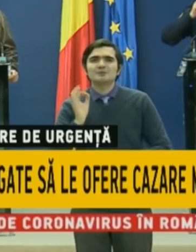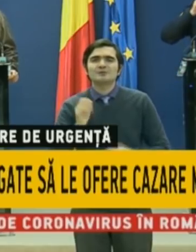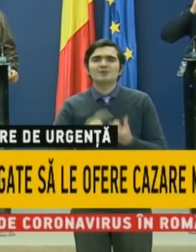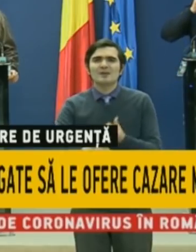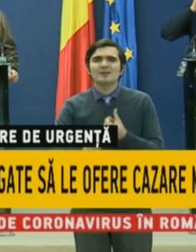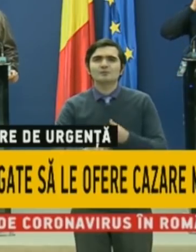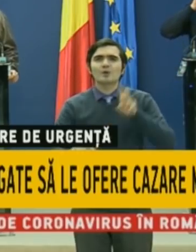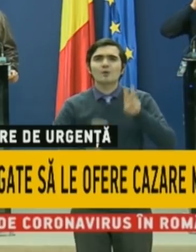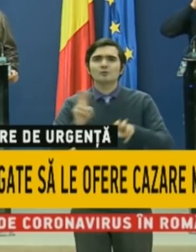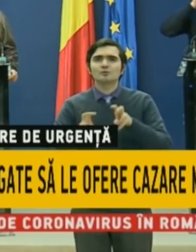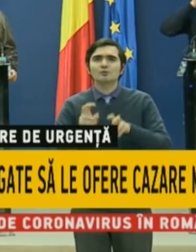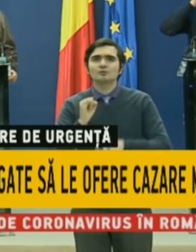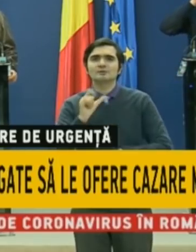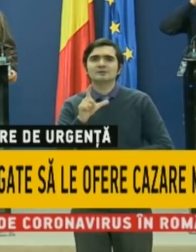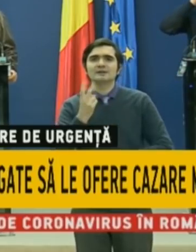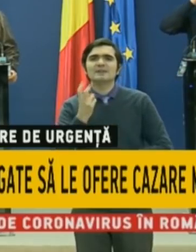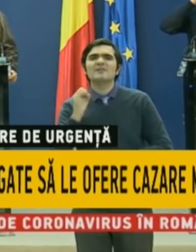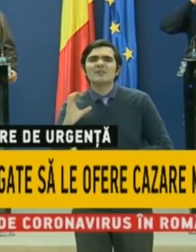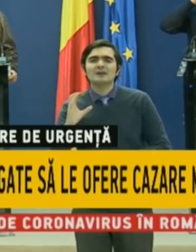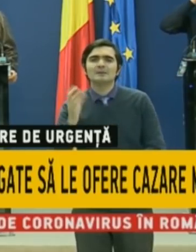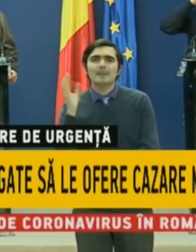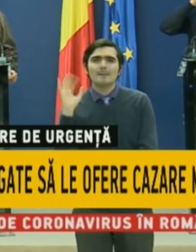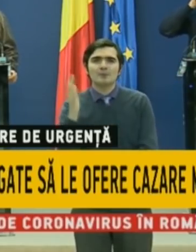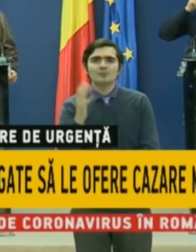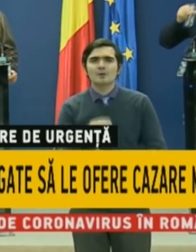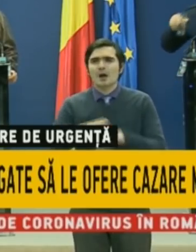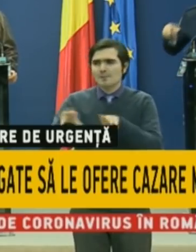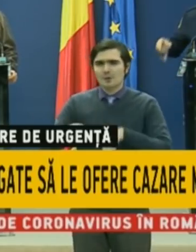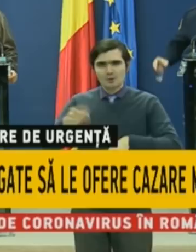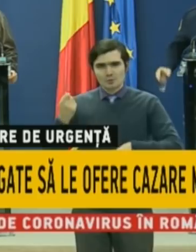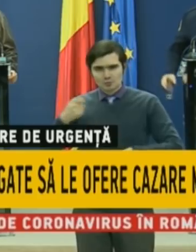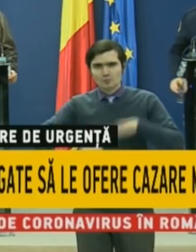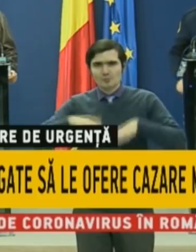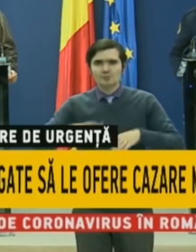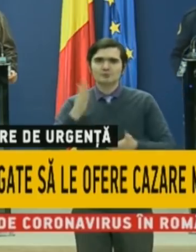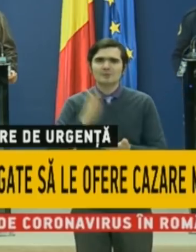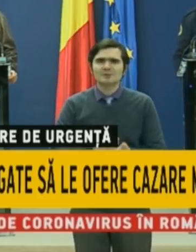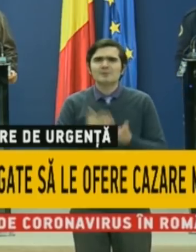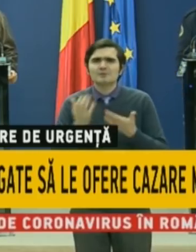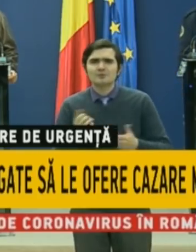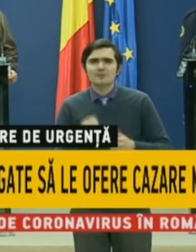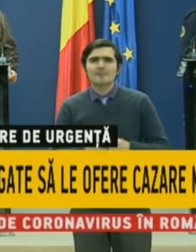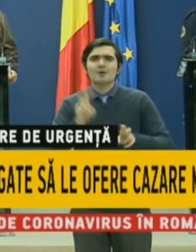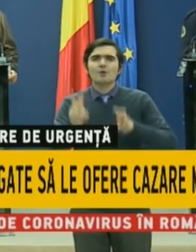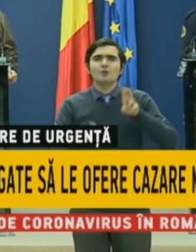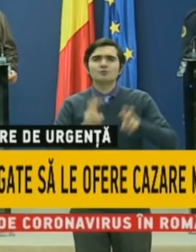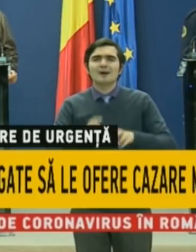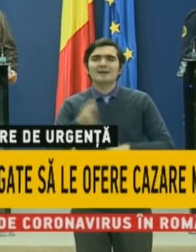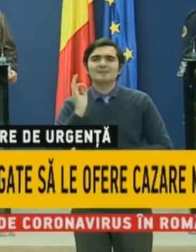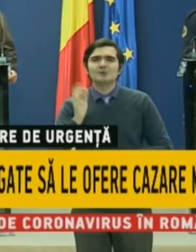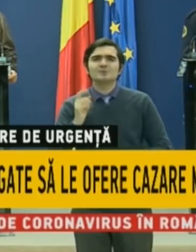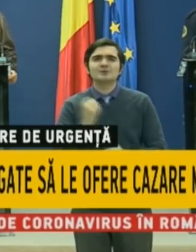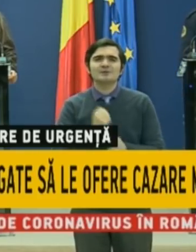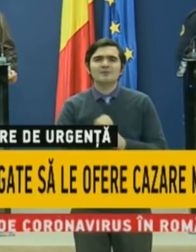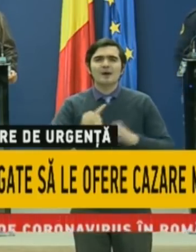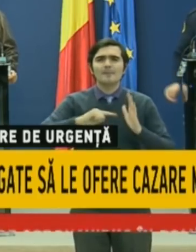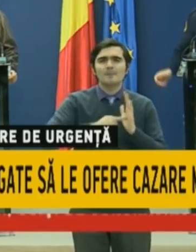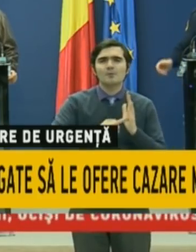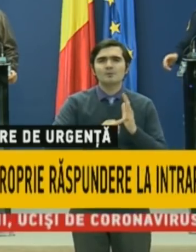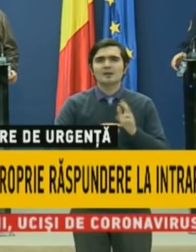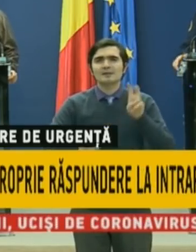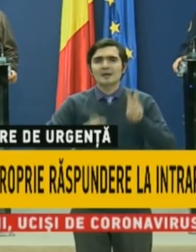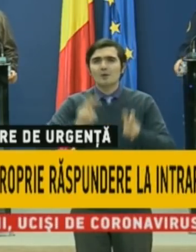silvic, am stabilit cu domnul ministru următorul lucru. Controalele specifice se vor face în punctele de